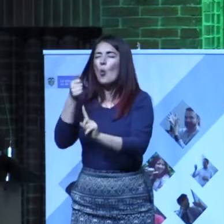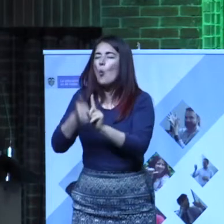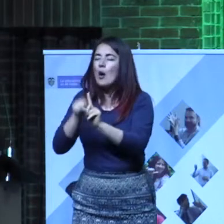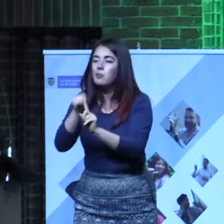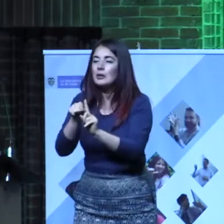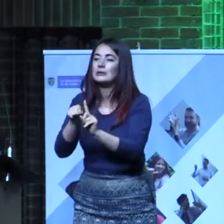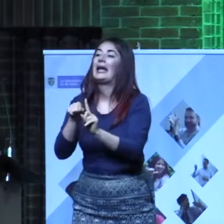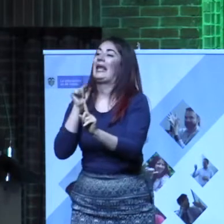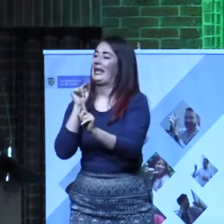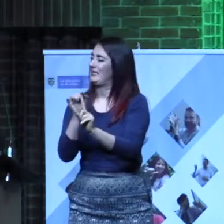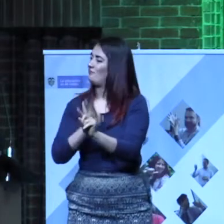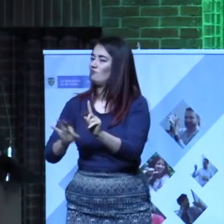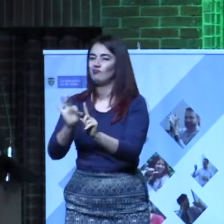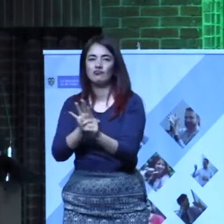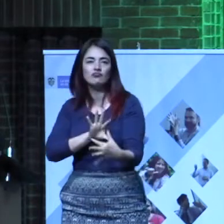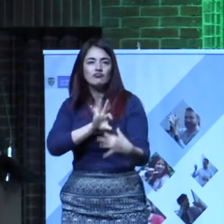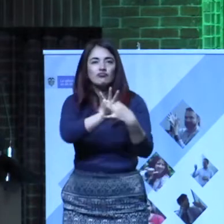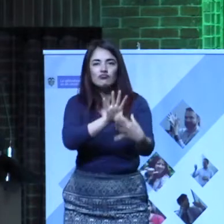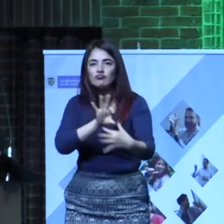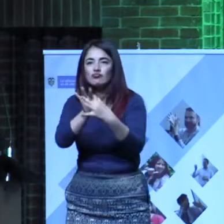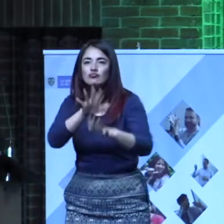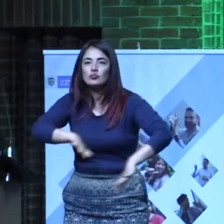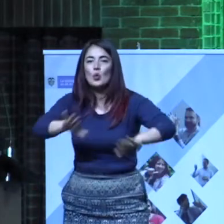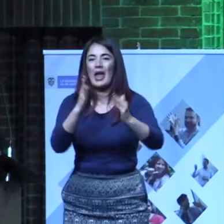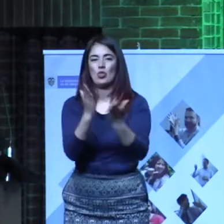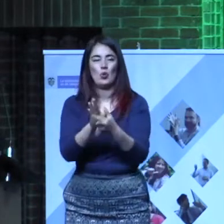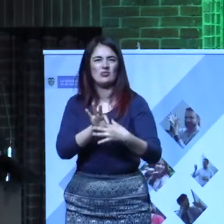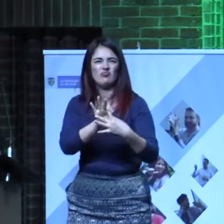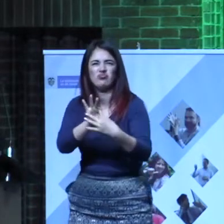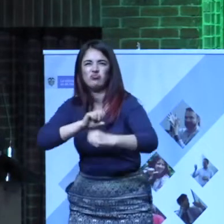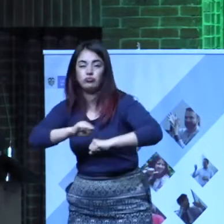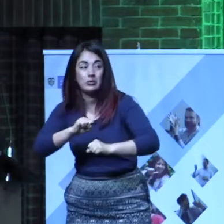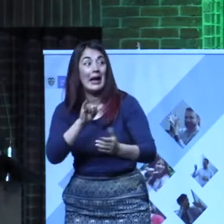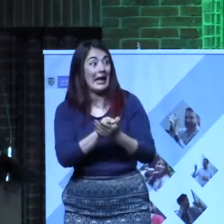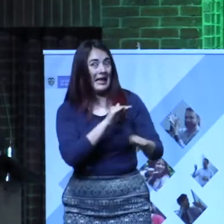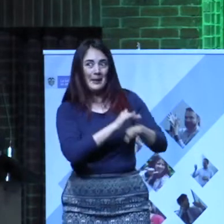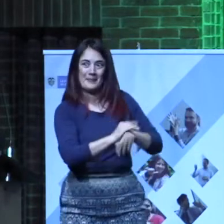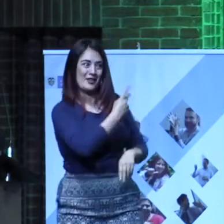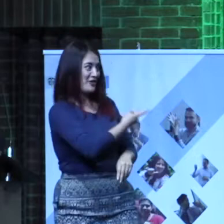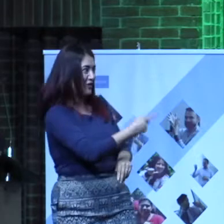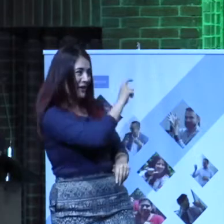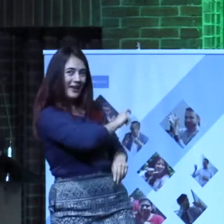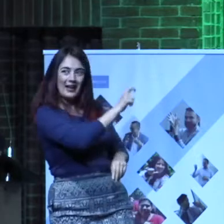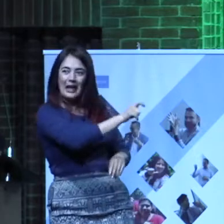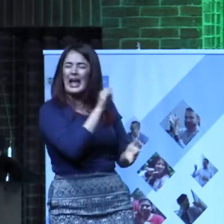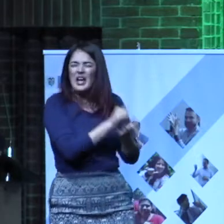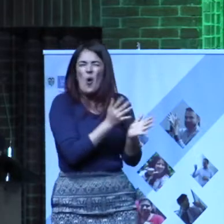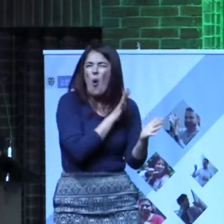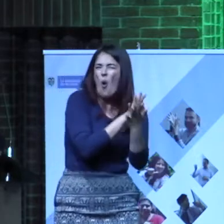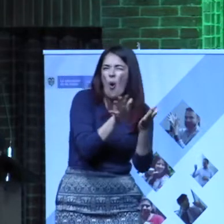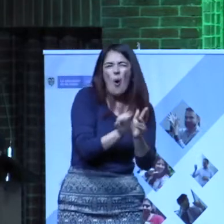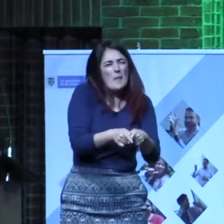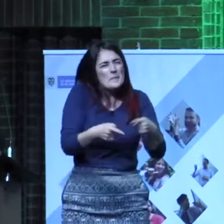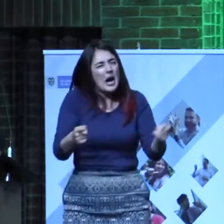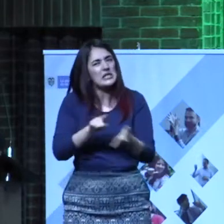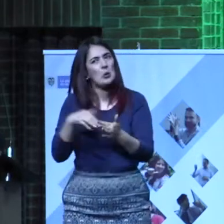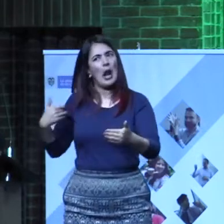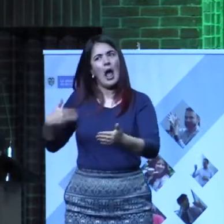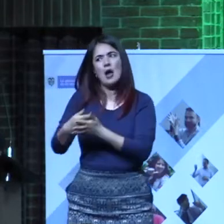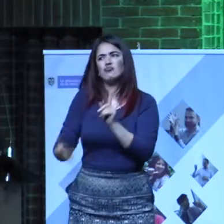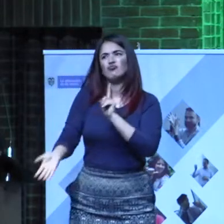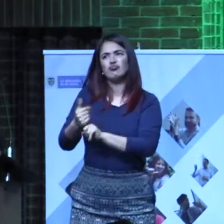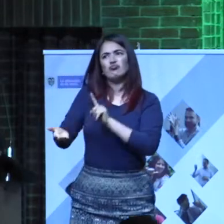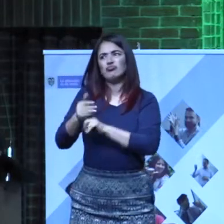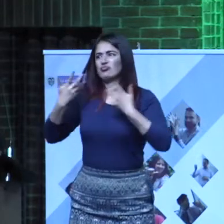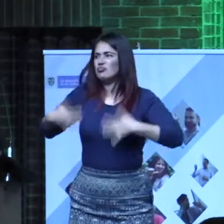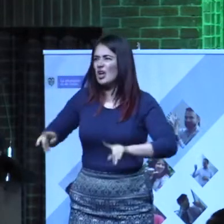hacemos es lo que trabajamos con los agentes educativos. Por eso con nuestros dos invitados queremos reflejar un poco los logros y también